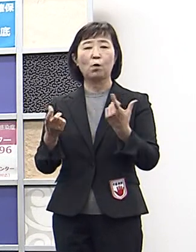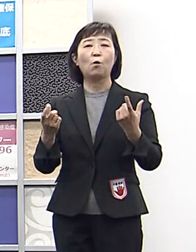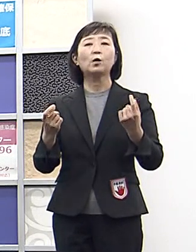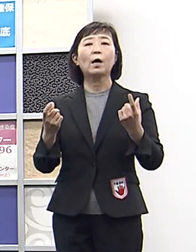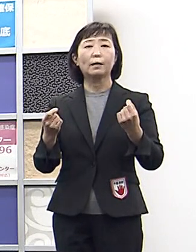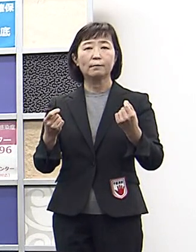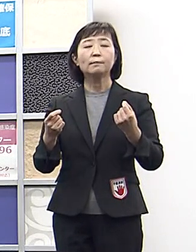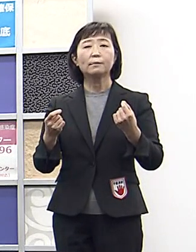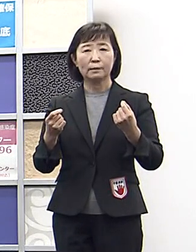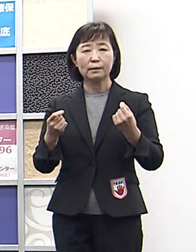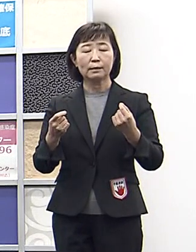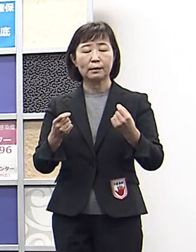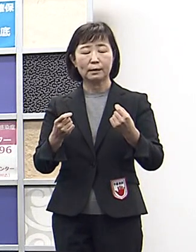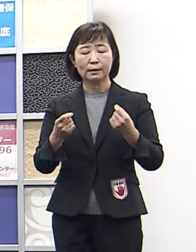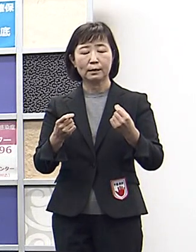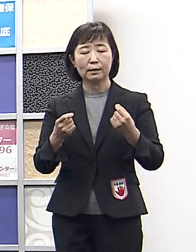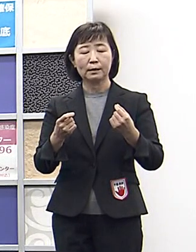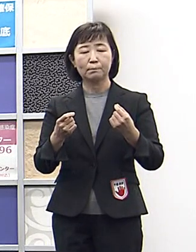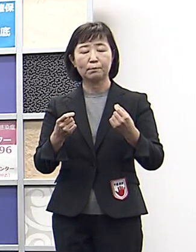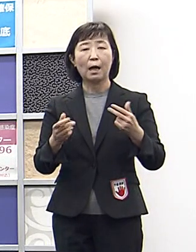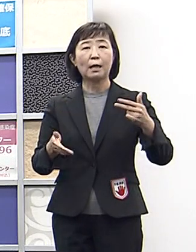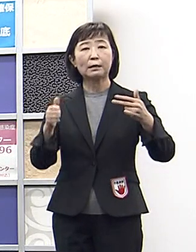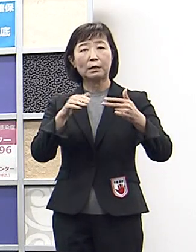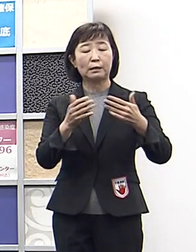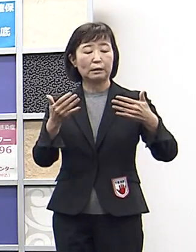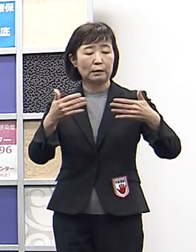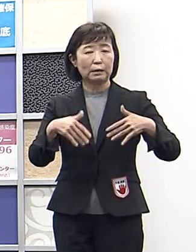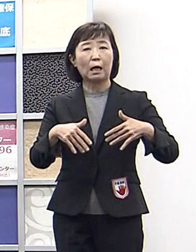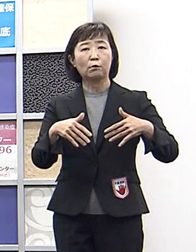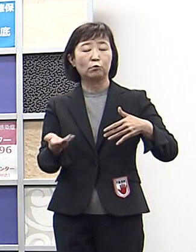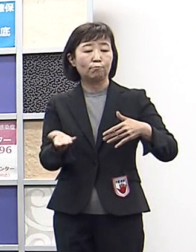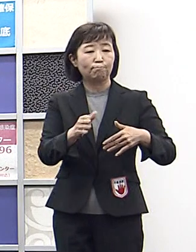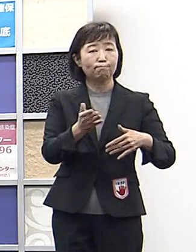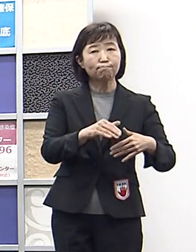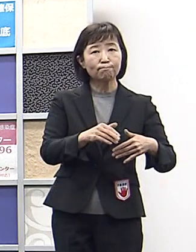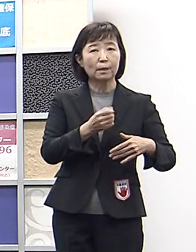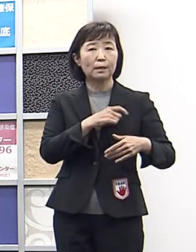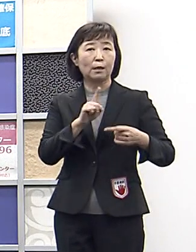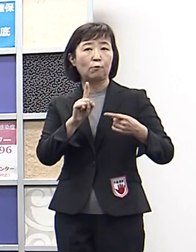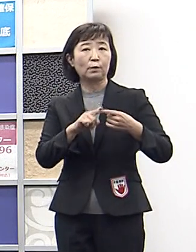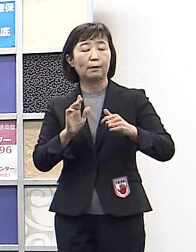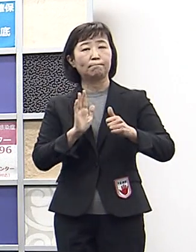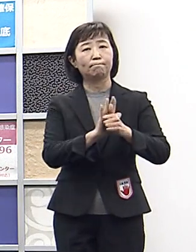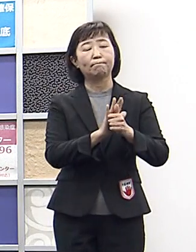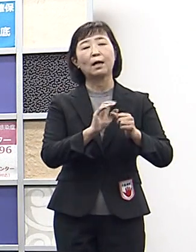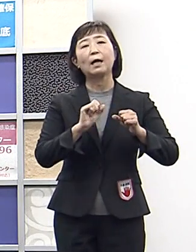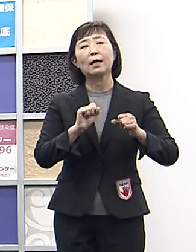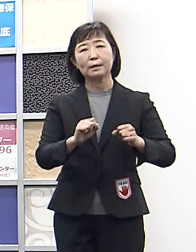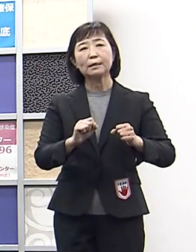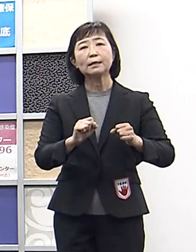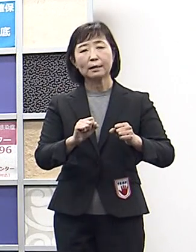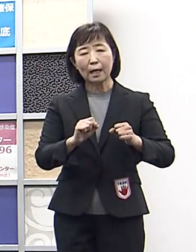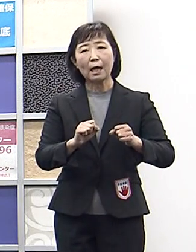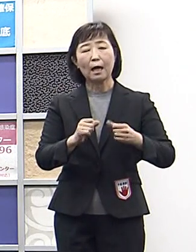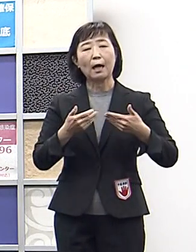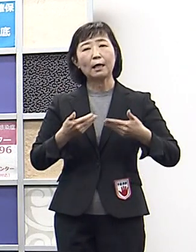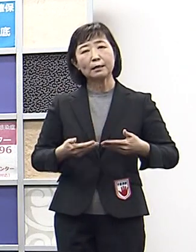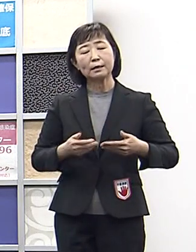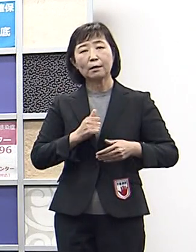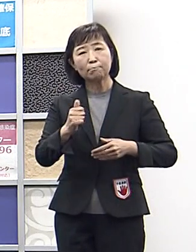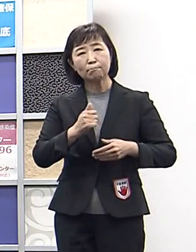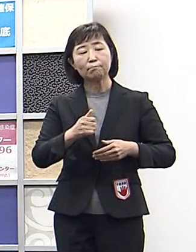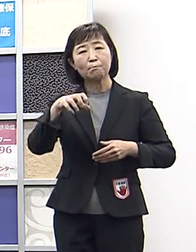陰圧装置などの設備整備に対しまして積極的に支援を行うことにより受け入れ医療機関を拡大してまいり